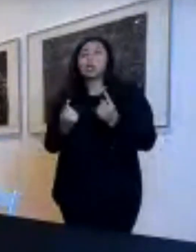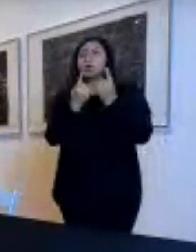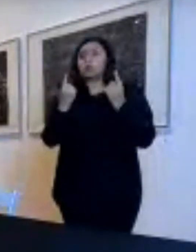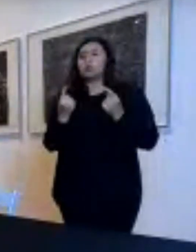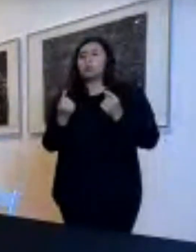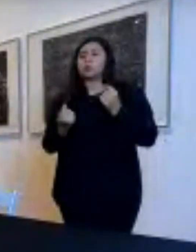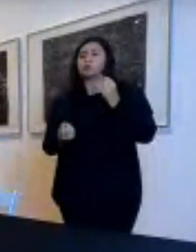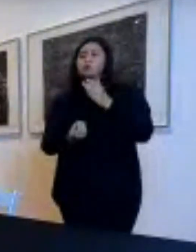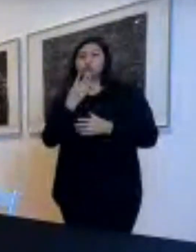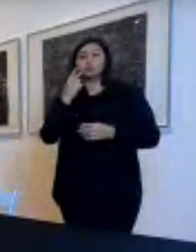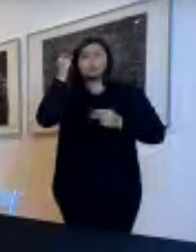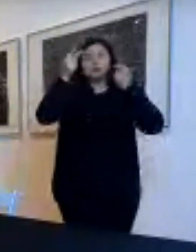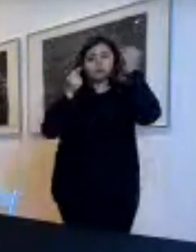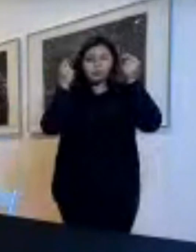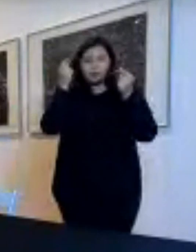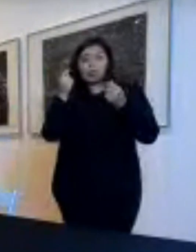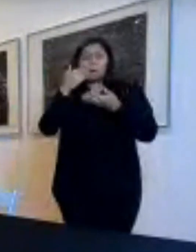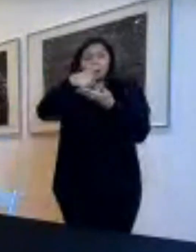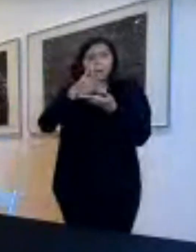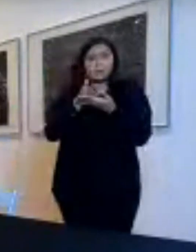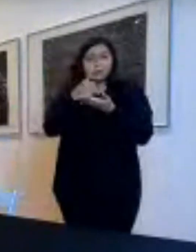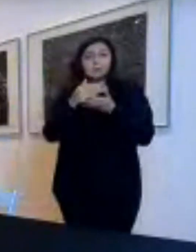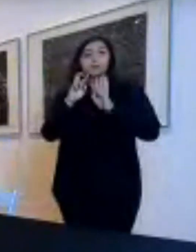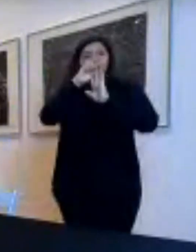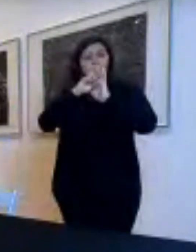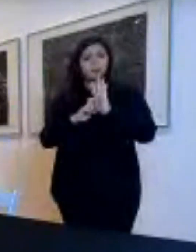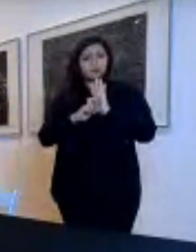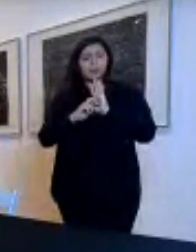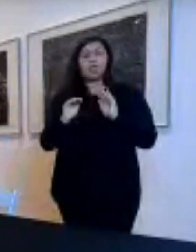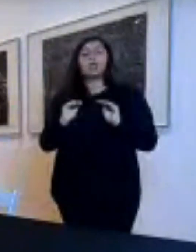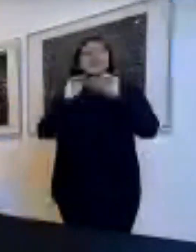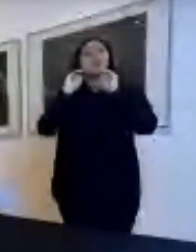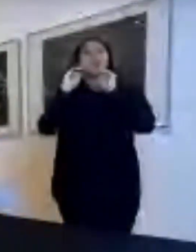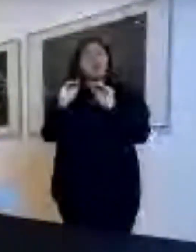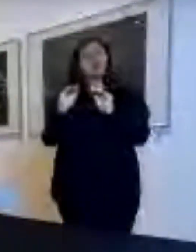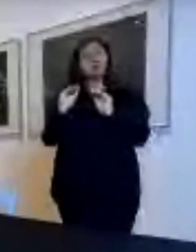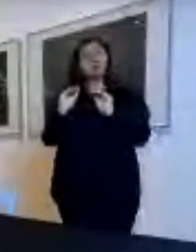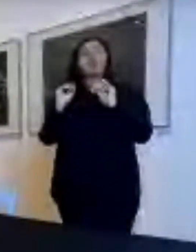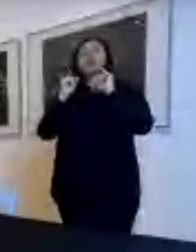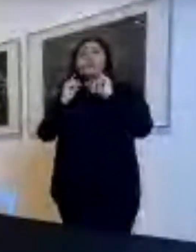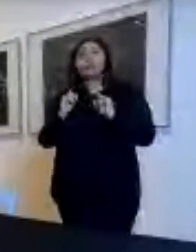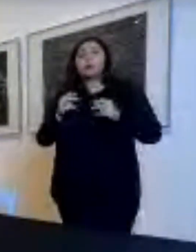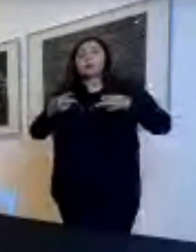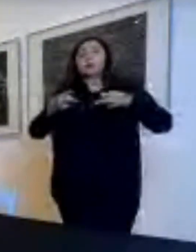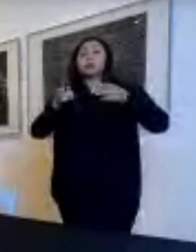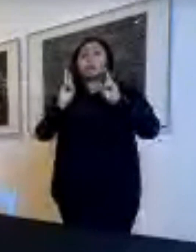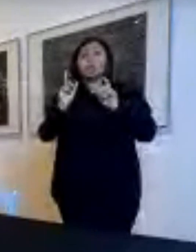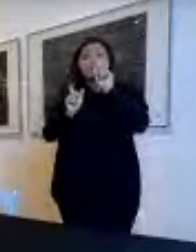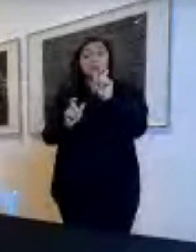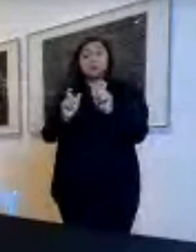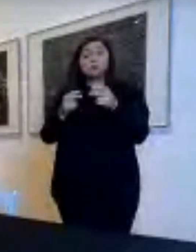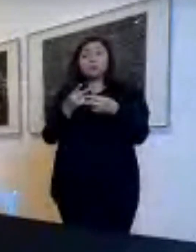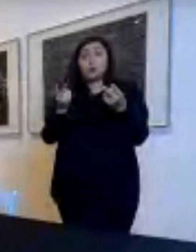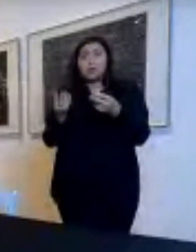al respecto, planeando proyectos y apoyando medidas que conduzcan a que nuestros espectadores se sientan